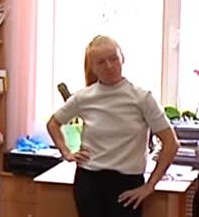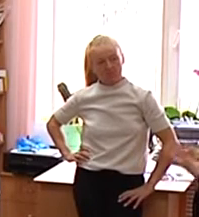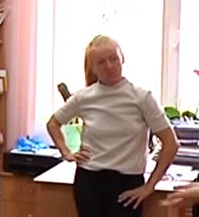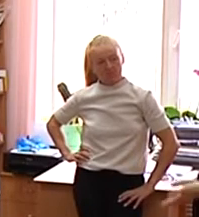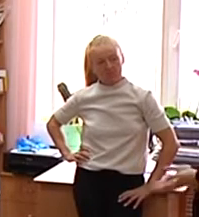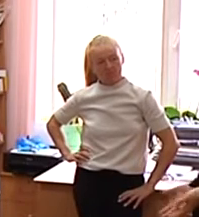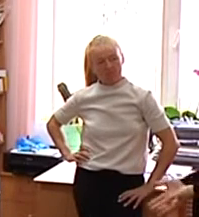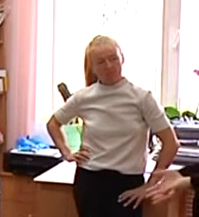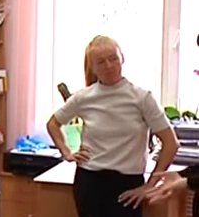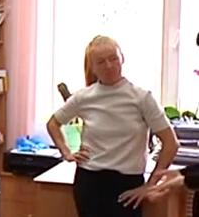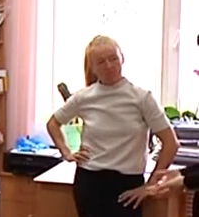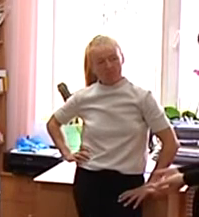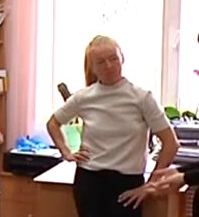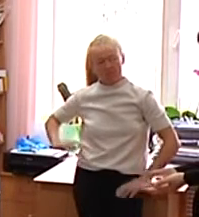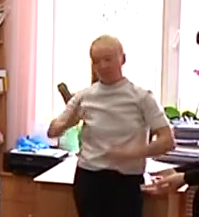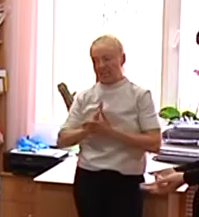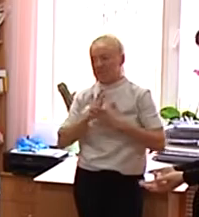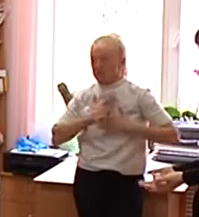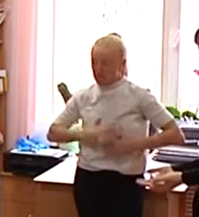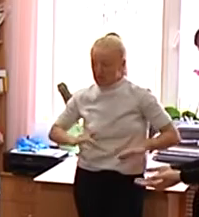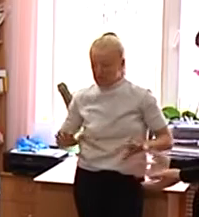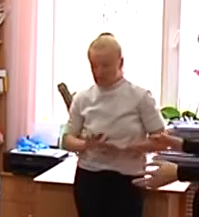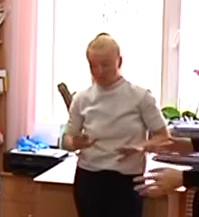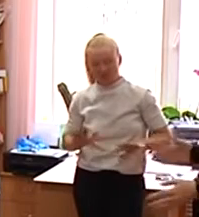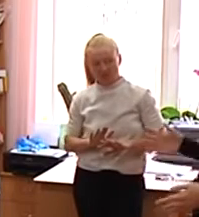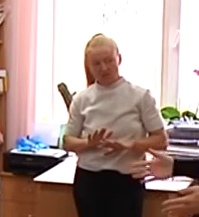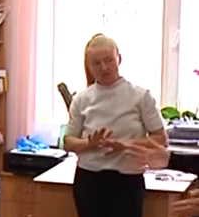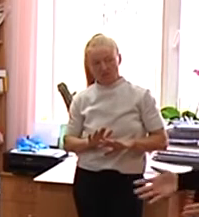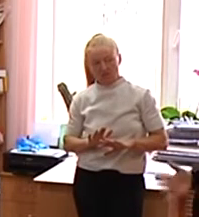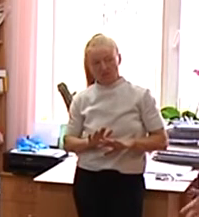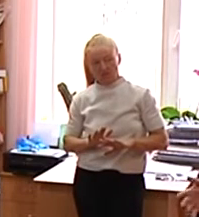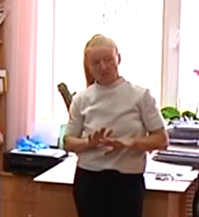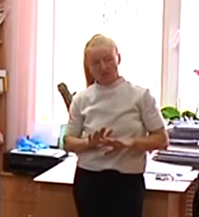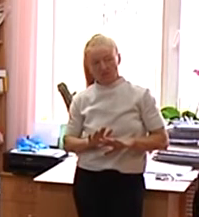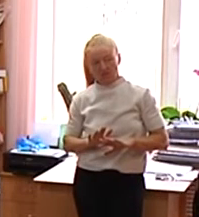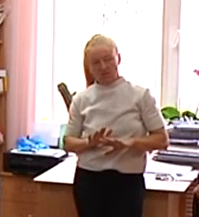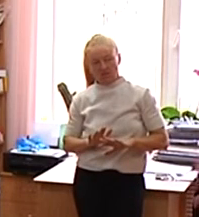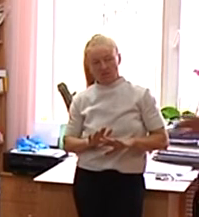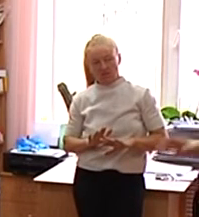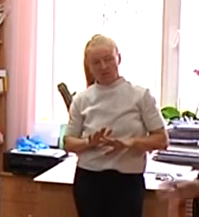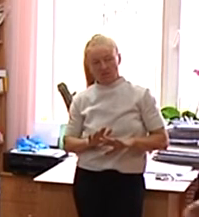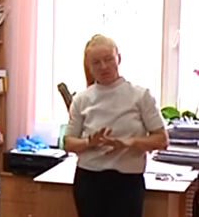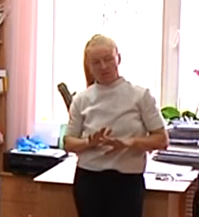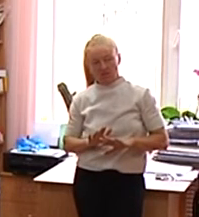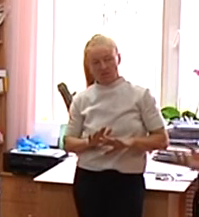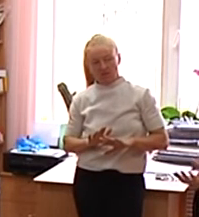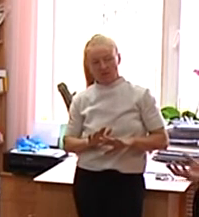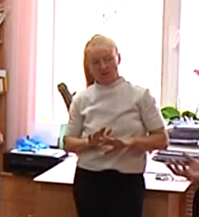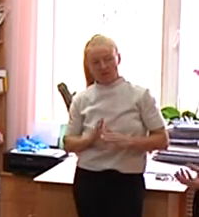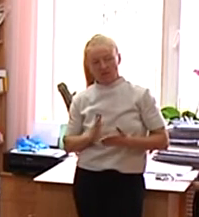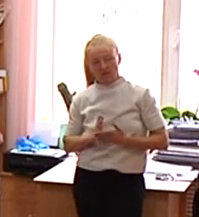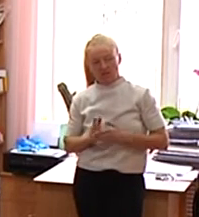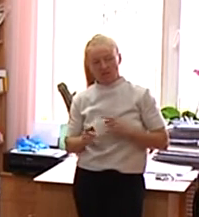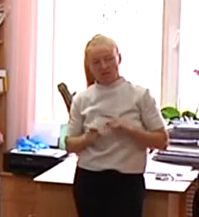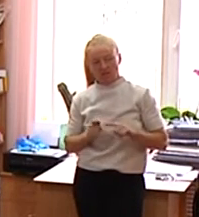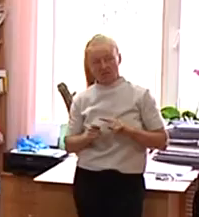возможно, такого концерта. Мы только что общались с ними по поводу того, что, ну, можно было бы что-то подобное организовать